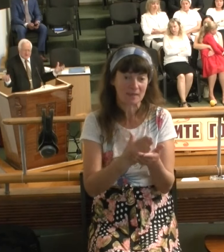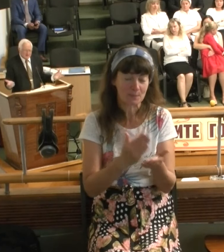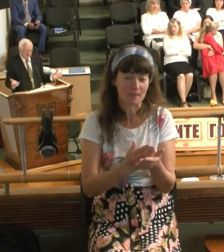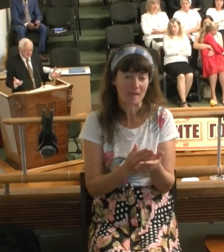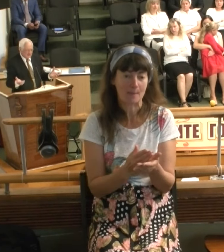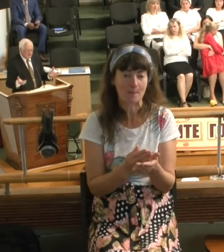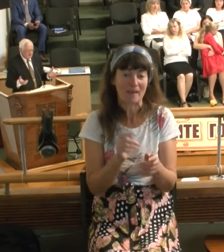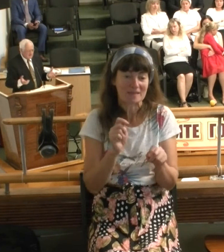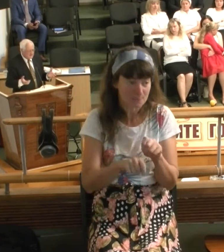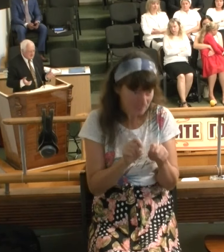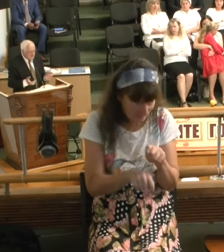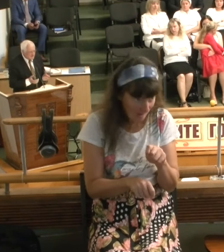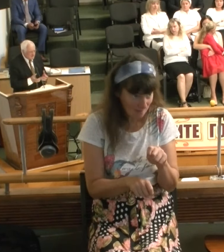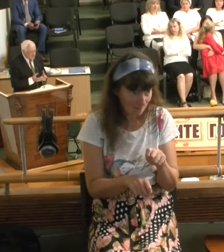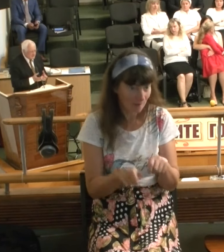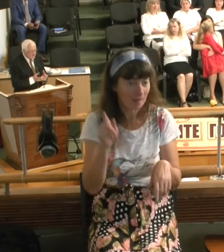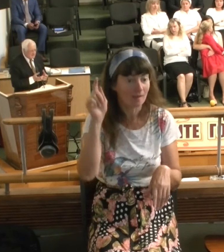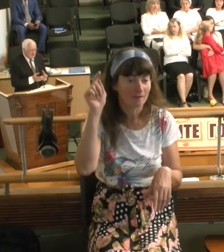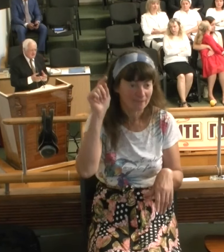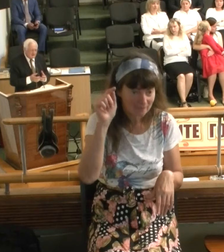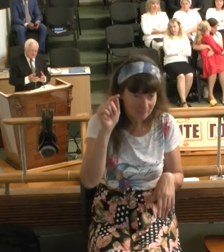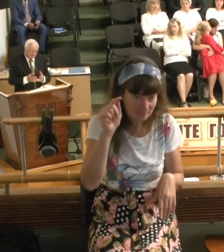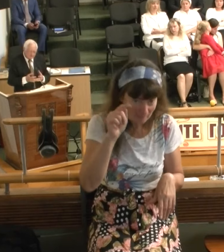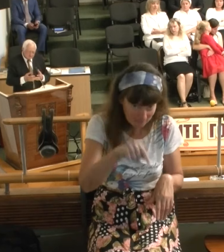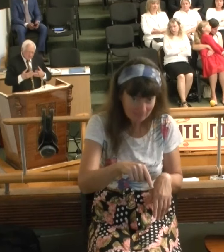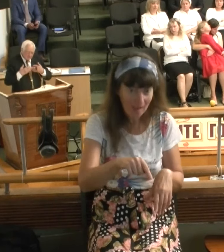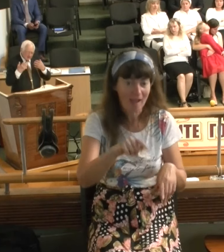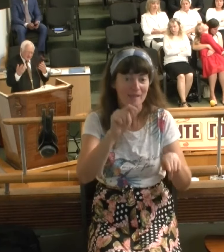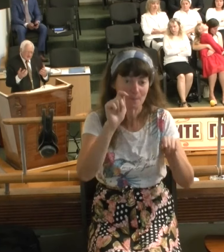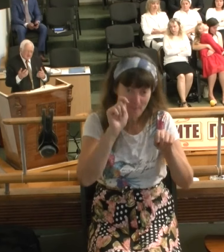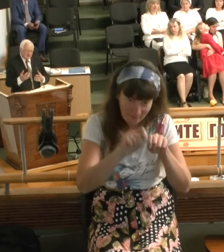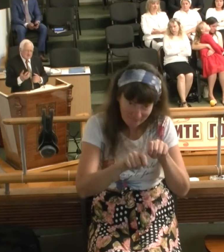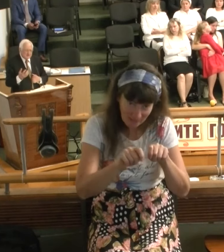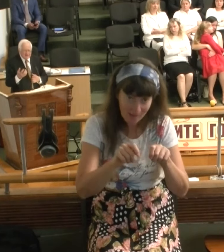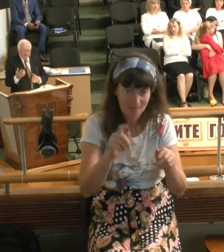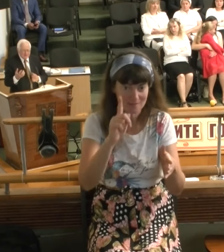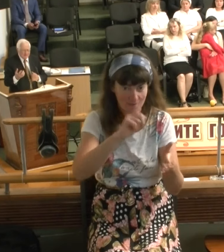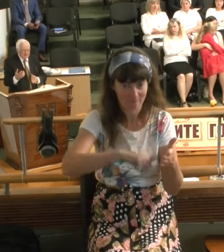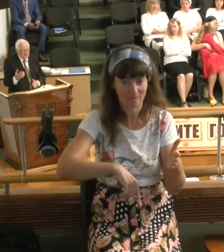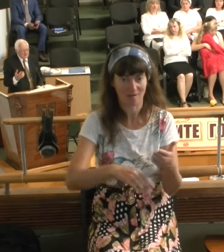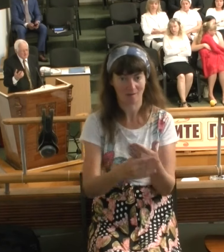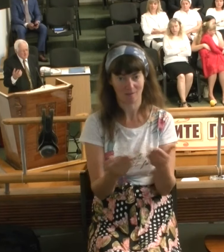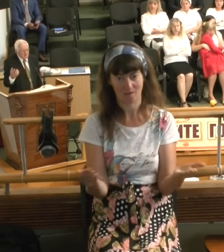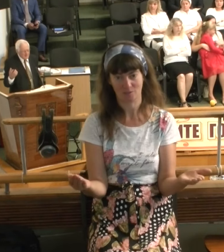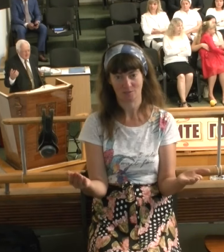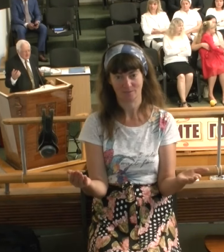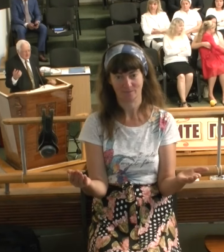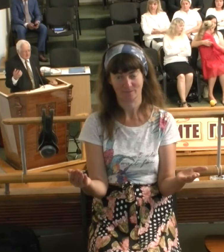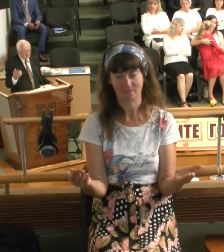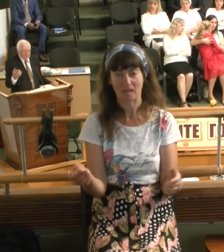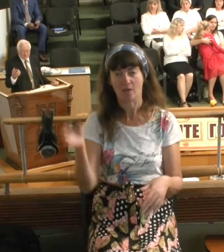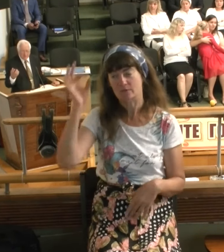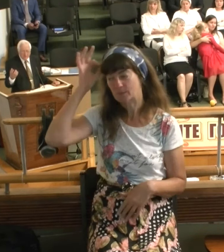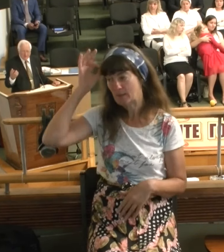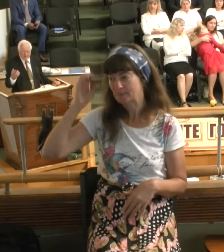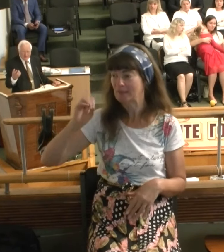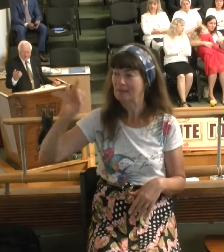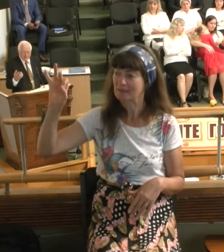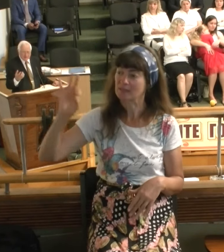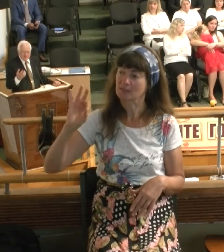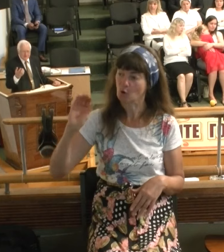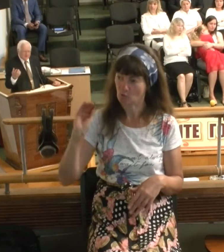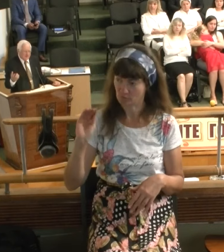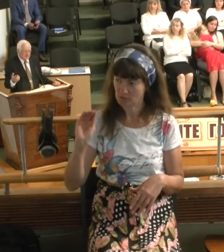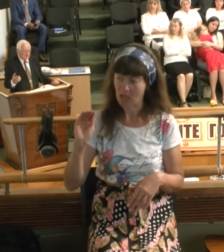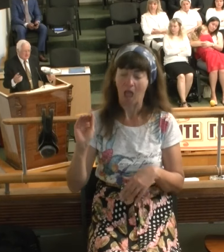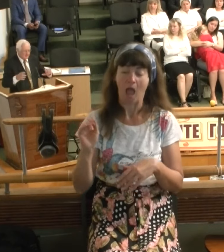всего лишился. Если бы он сказал, должны ли мы принимать от Бога только добрые, а